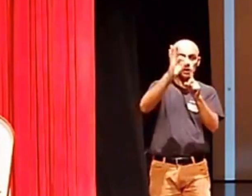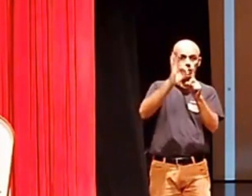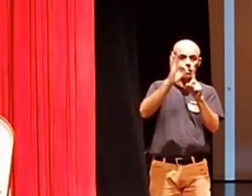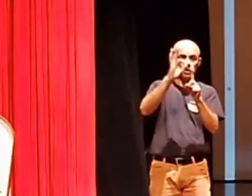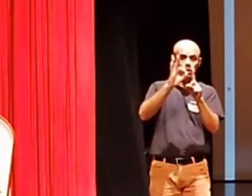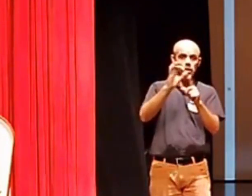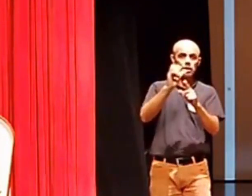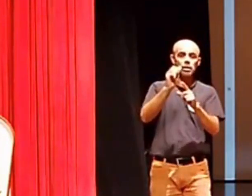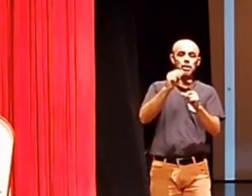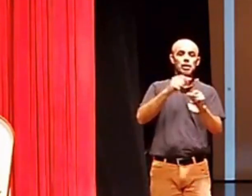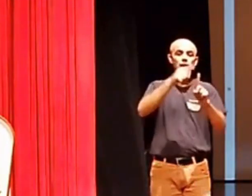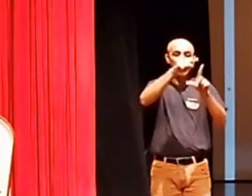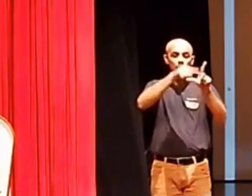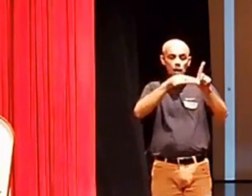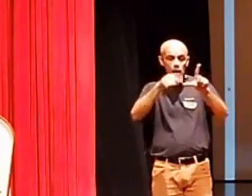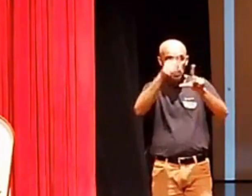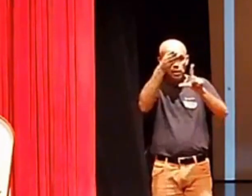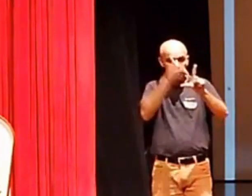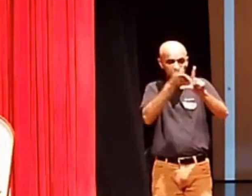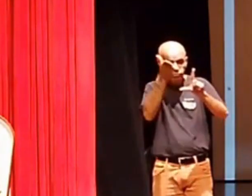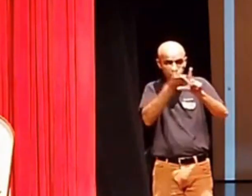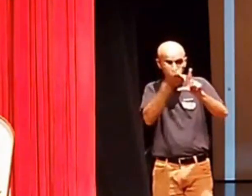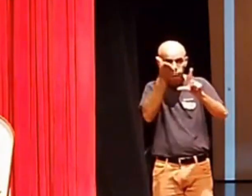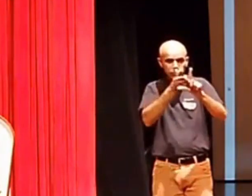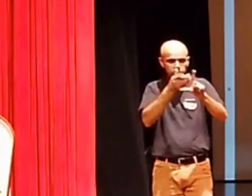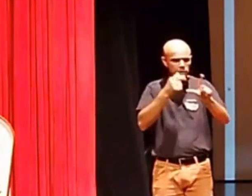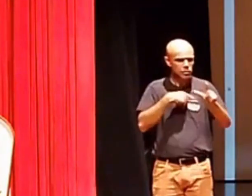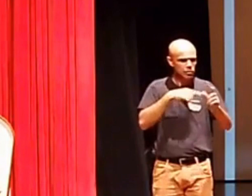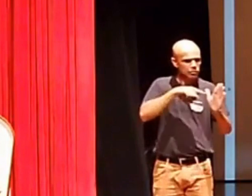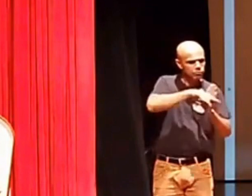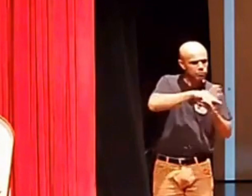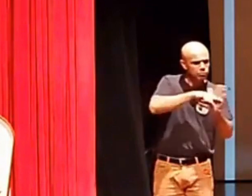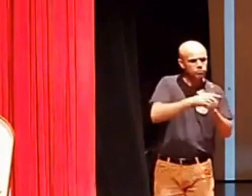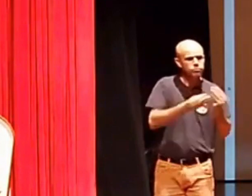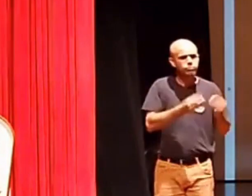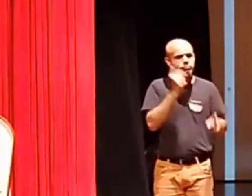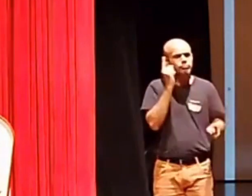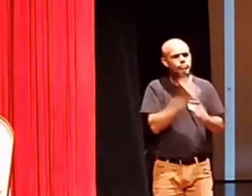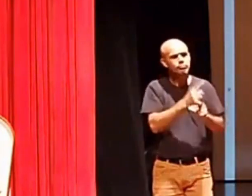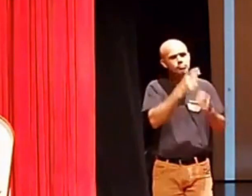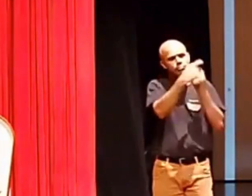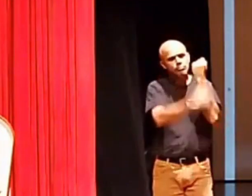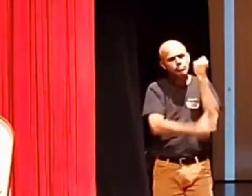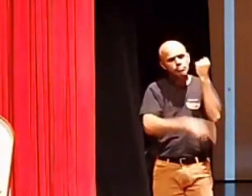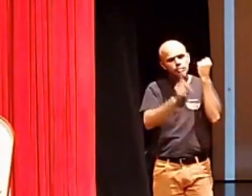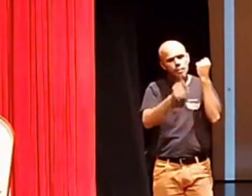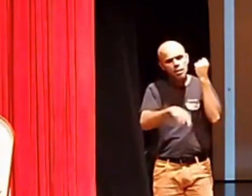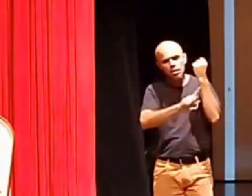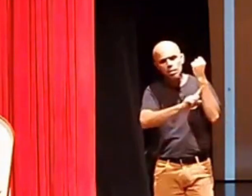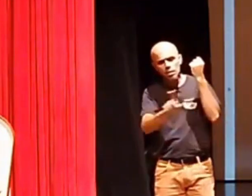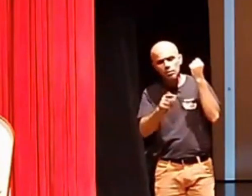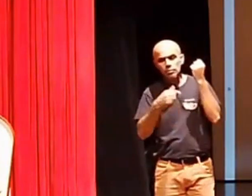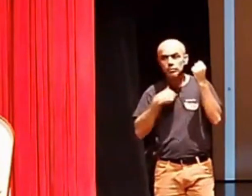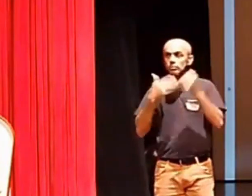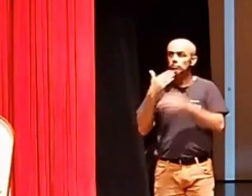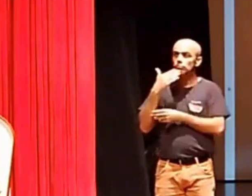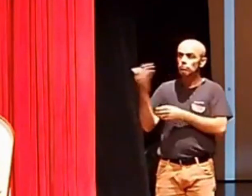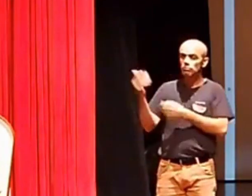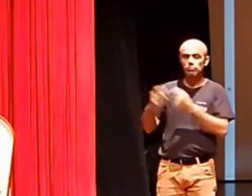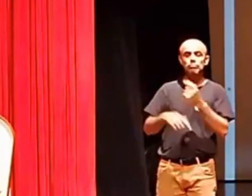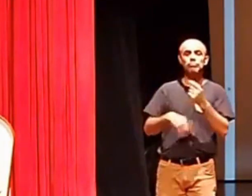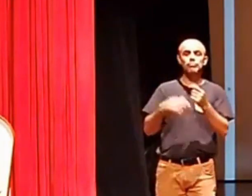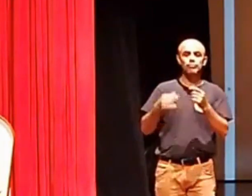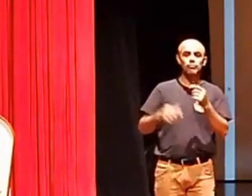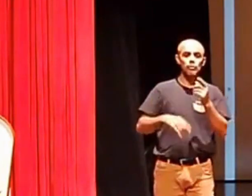Cobb? Quando a gente vai investigar a possibilidade de uma escoliose, a gente solicita para o paciente